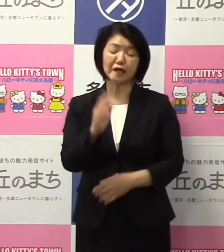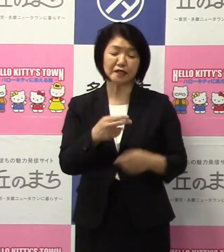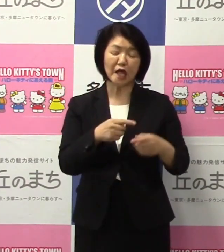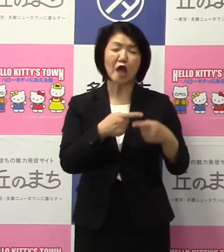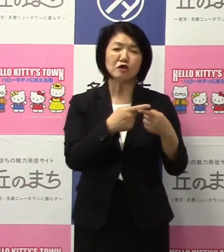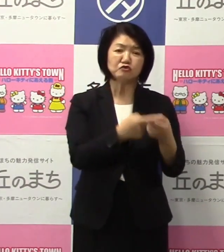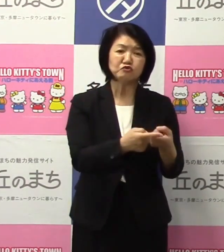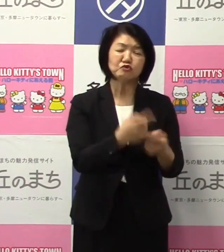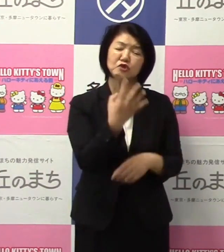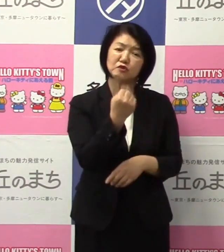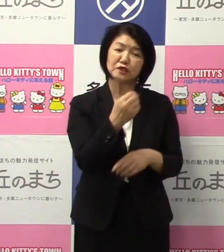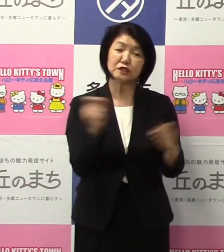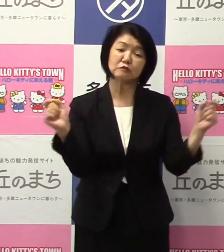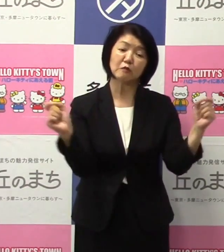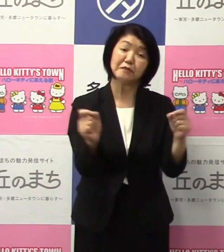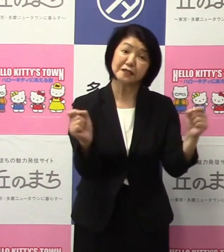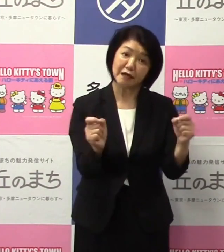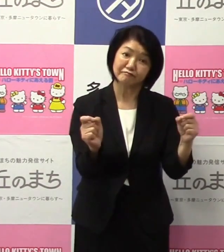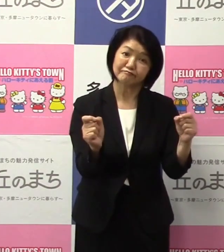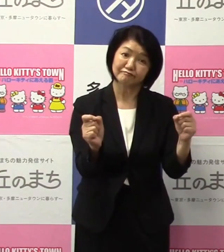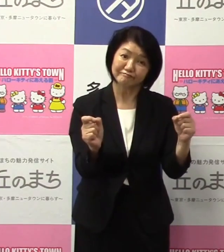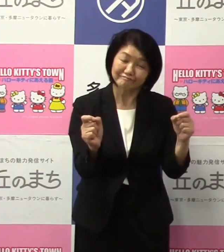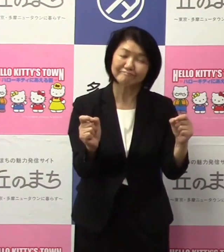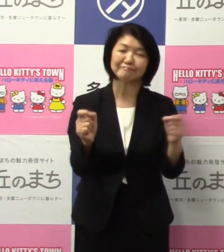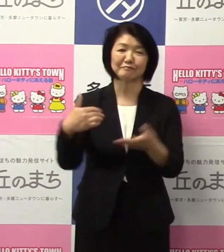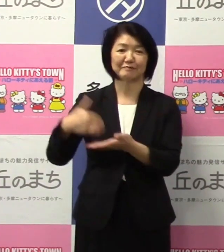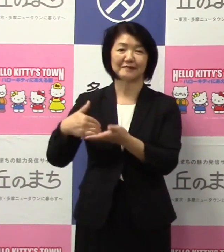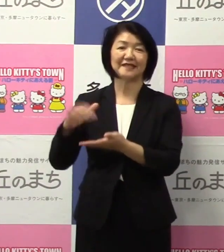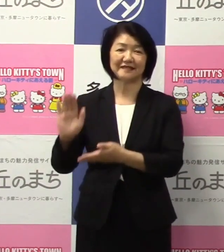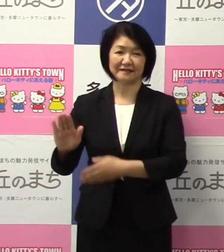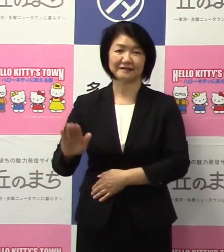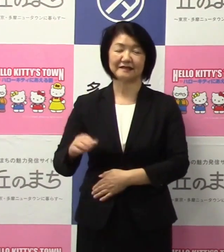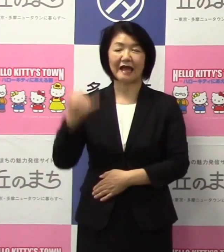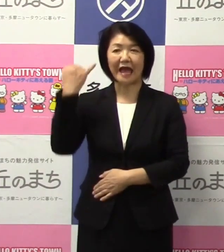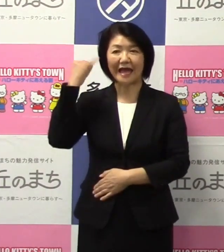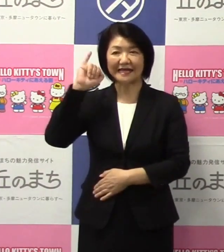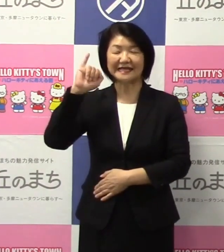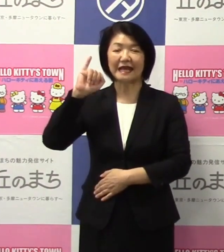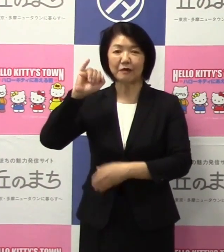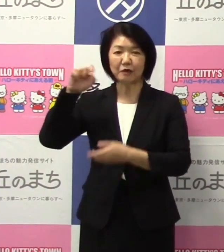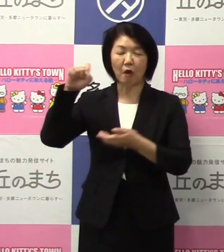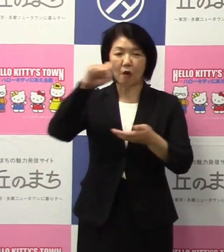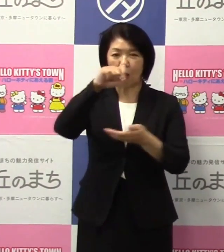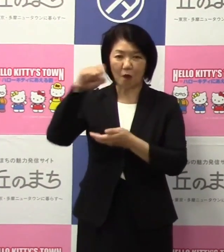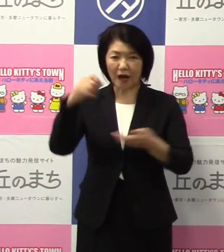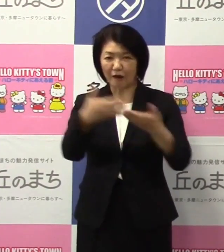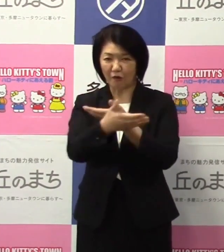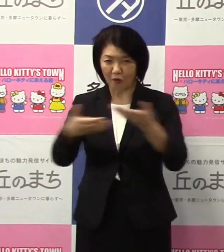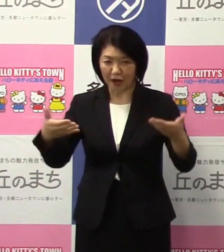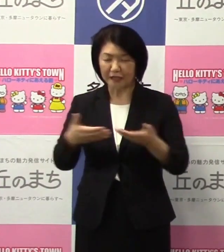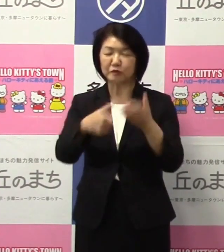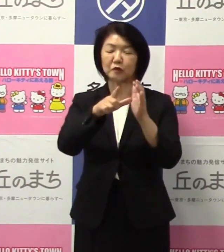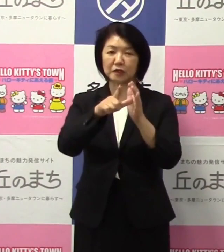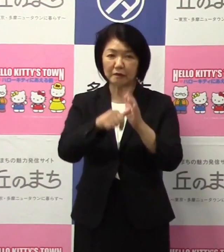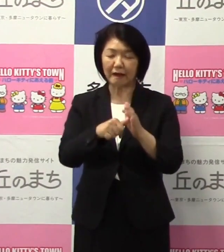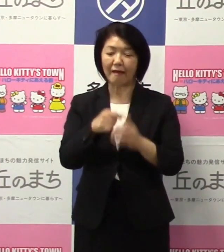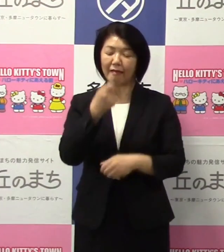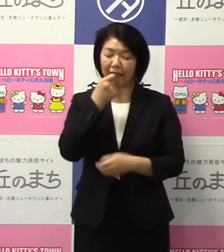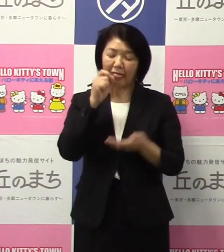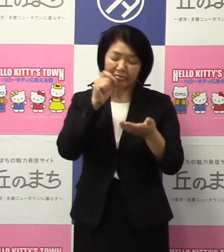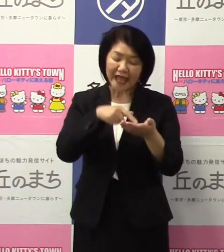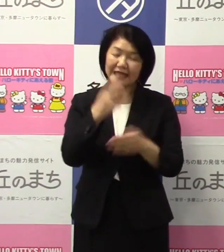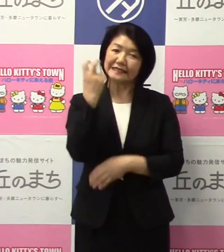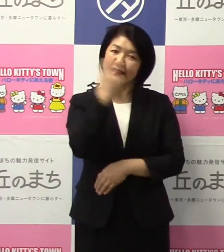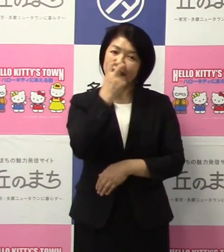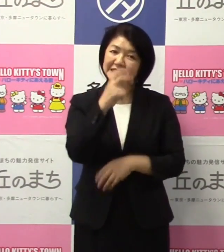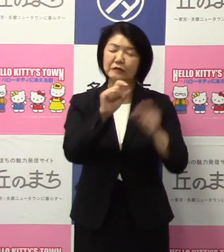日数も短いようです。意見交換では唾液検査の課題、